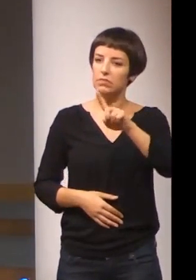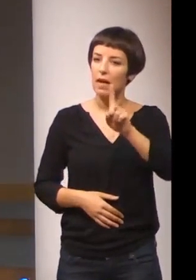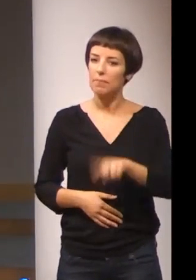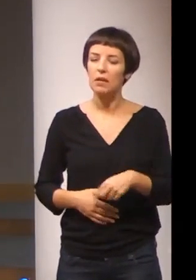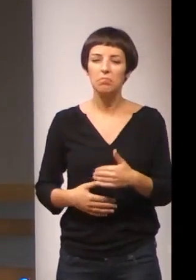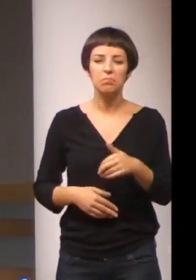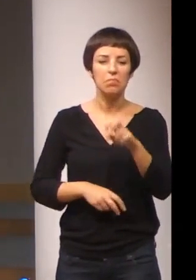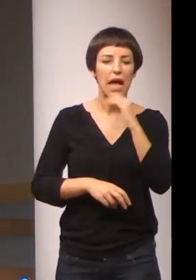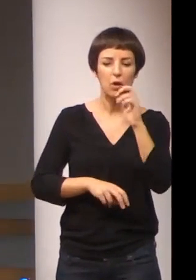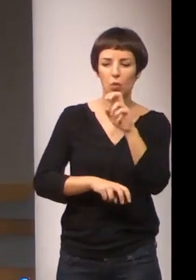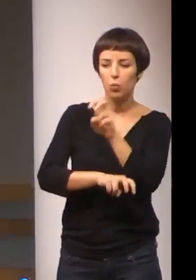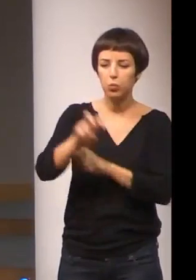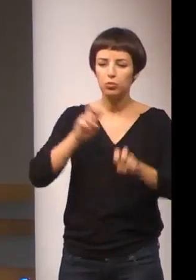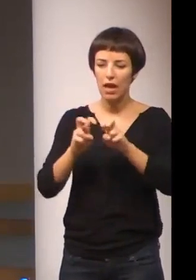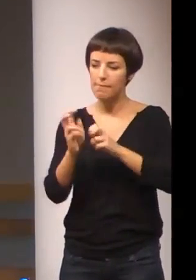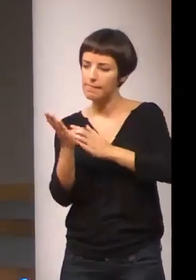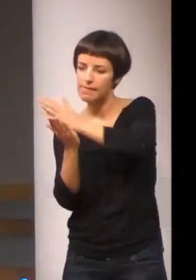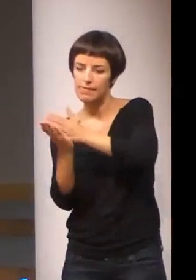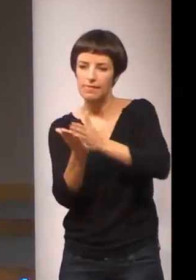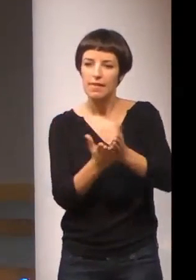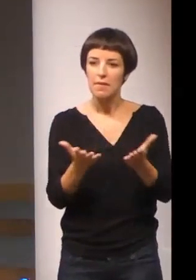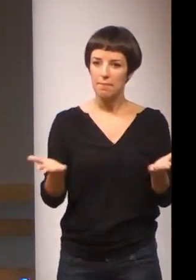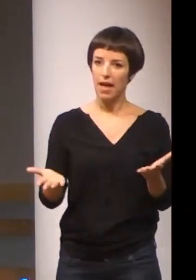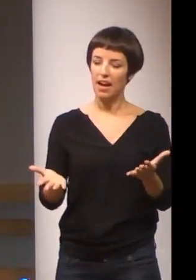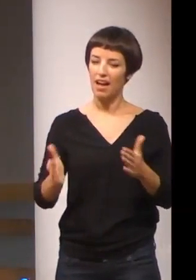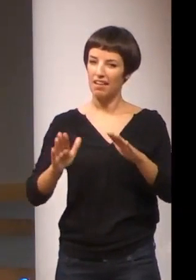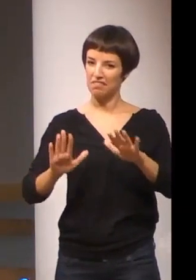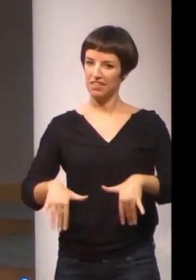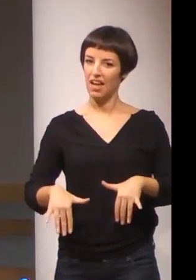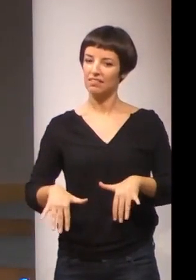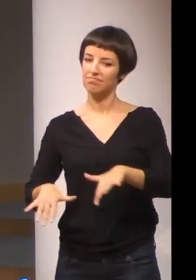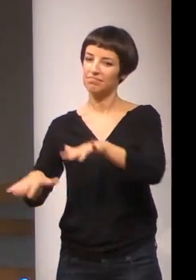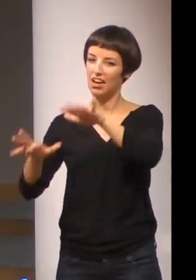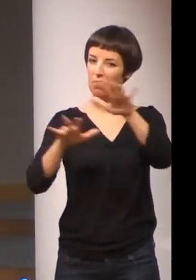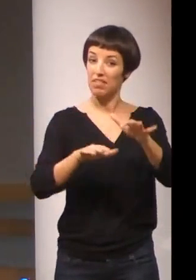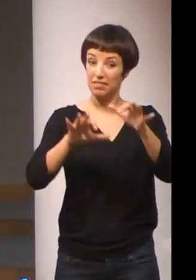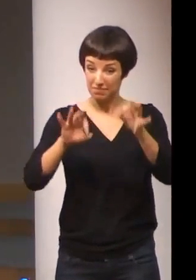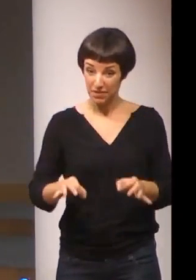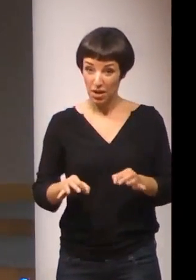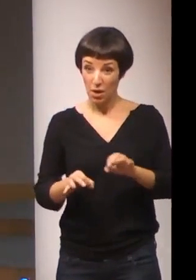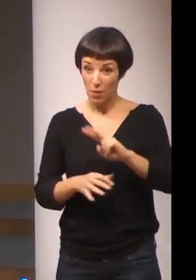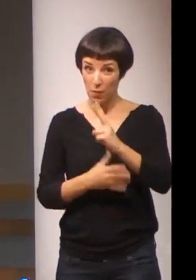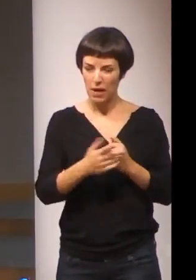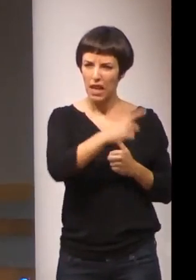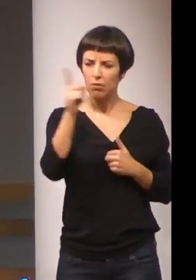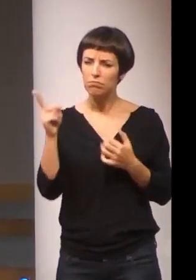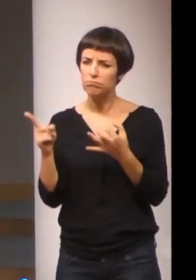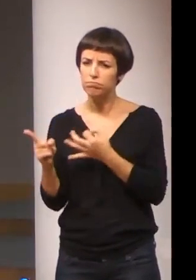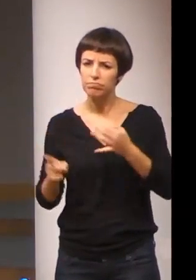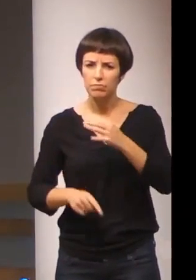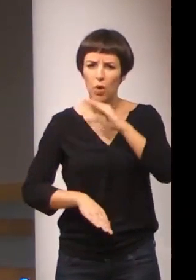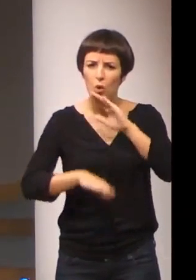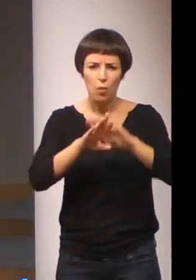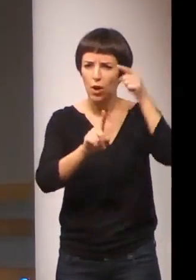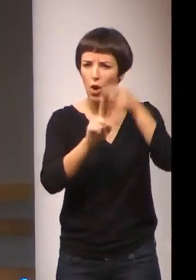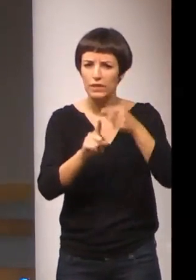formas o medios para poder llegar a convencer de que esos modelos son eficientes y cumplen los